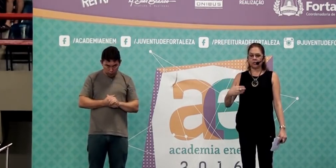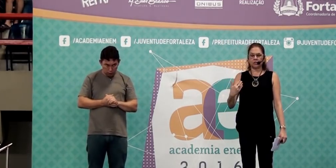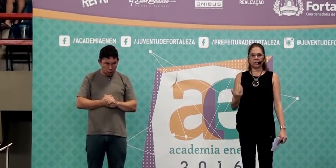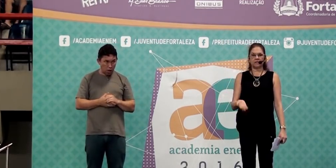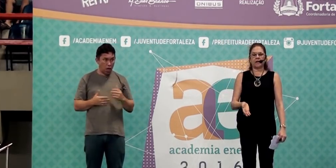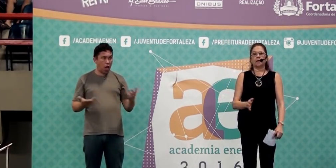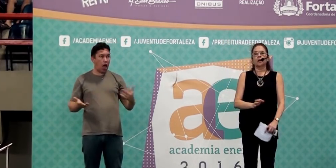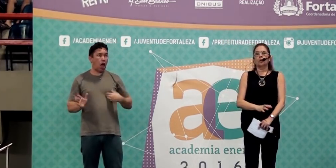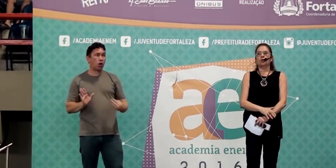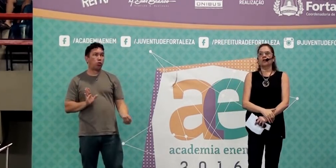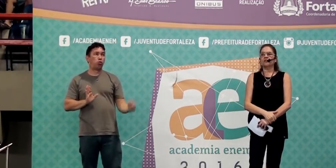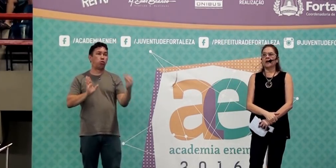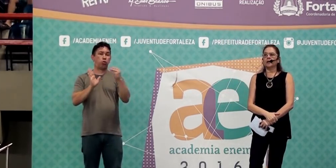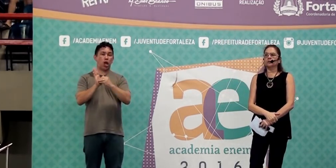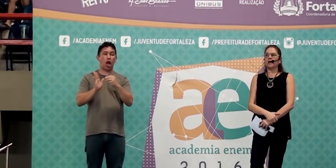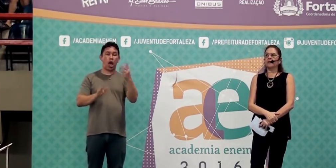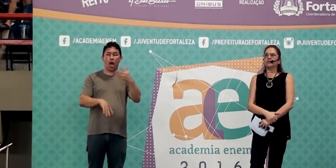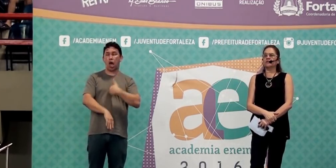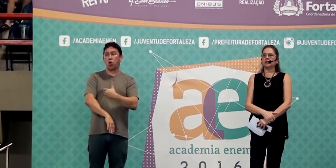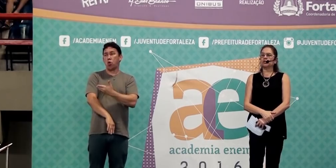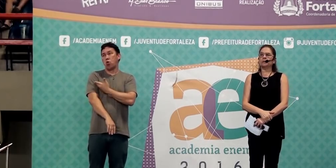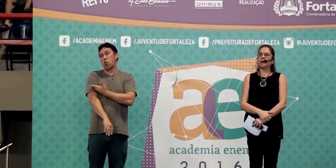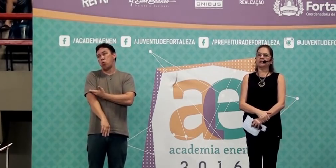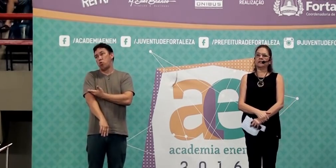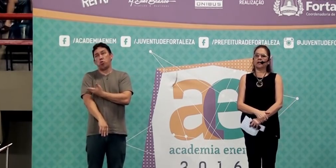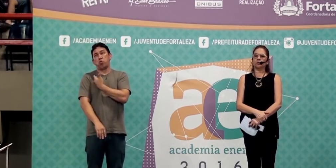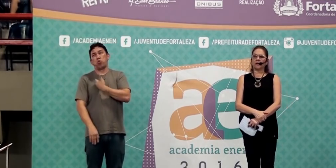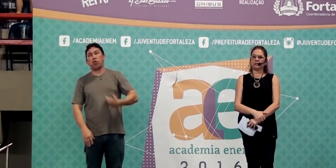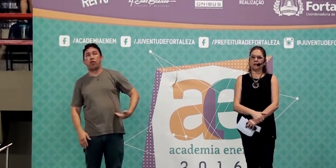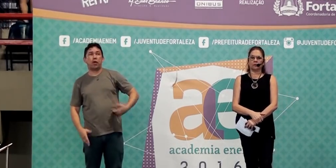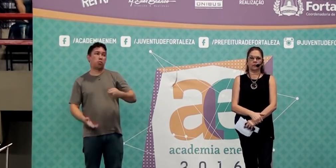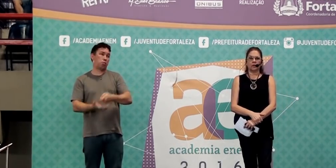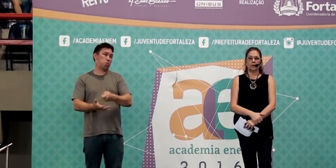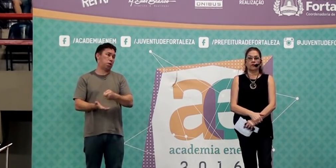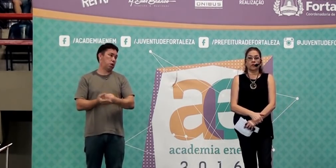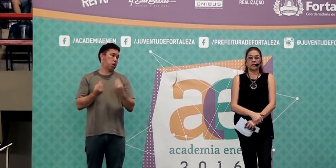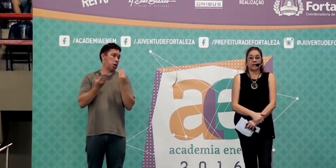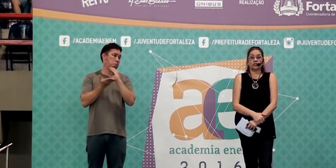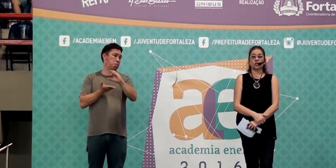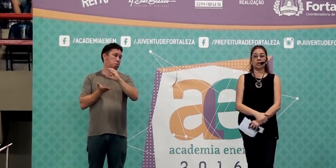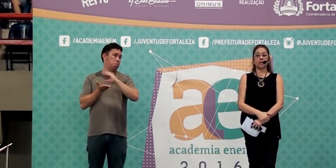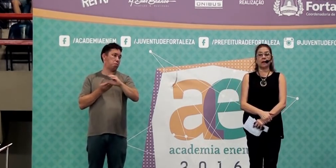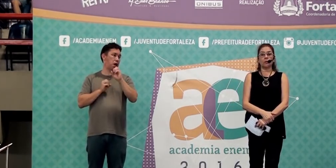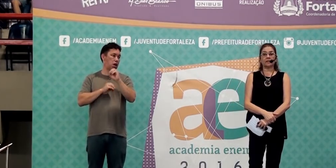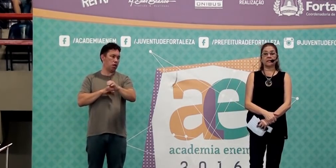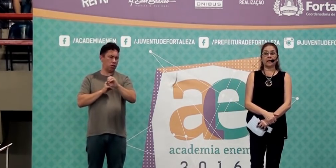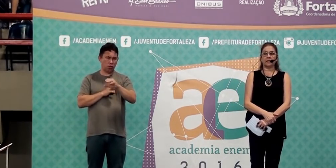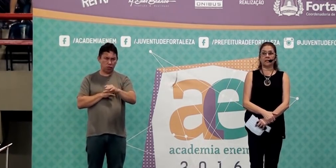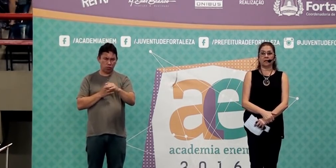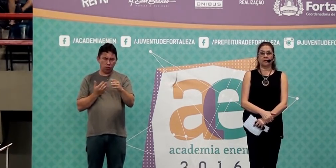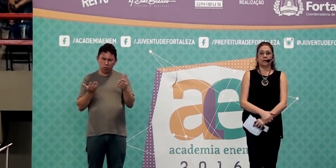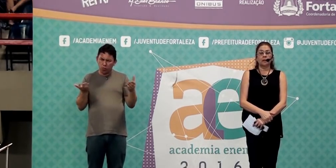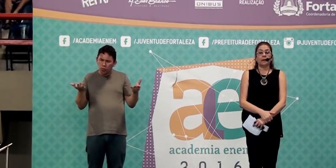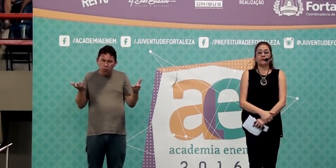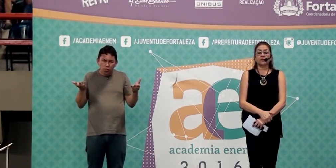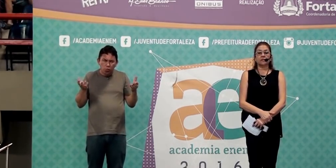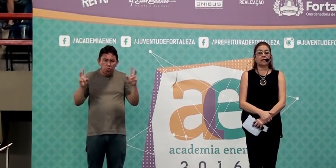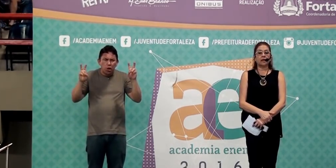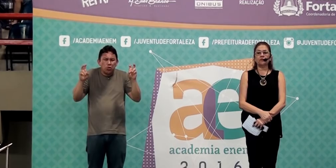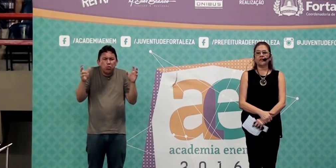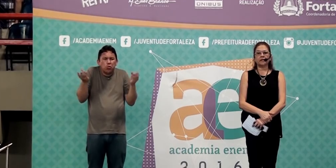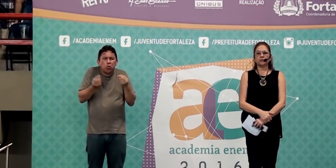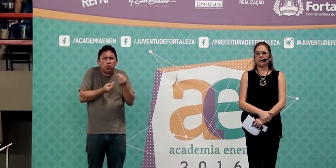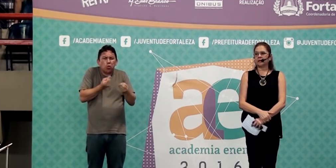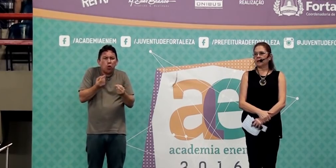Não basta dizer, o governo deve investir mais em educação. Você só deu a saída, mas